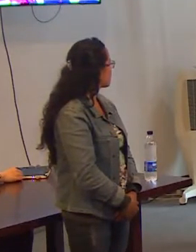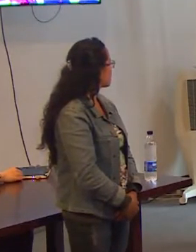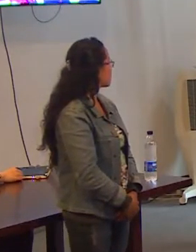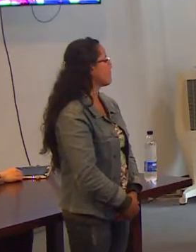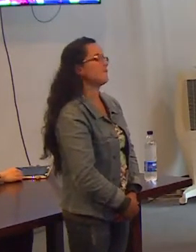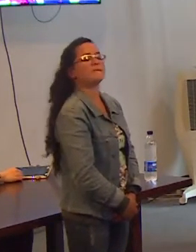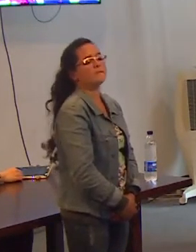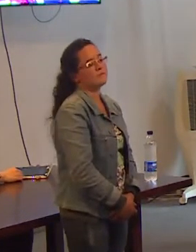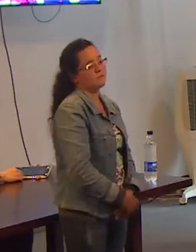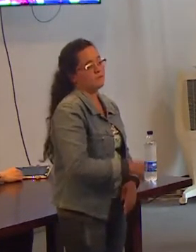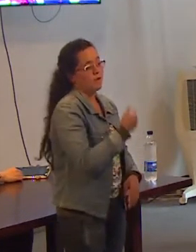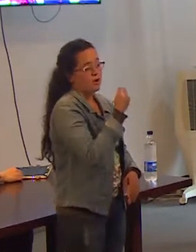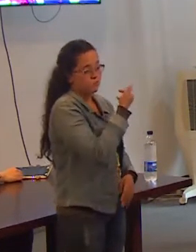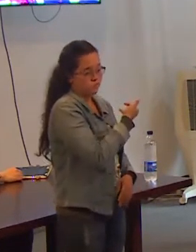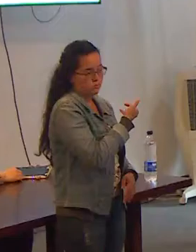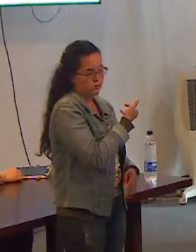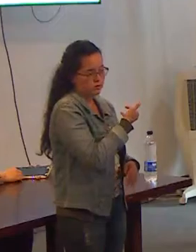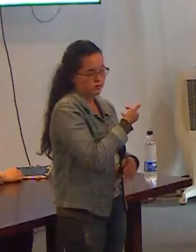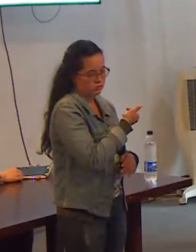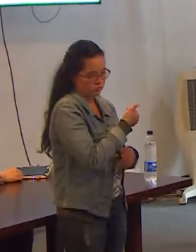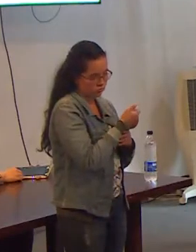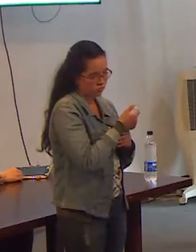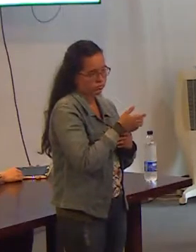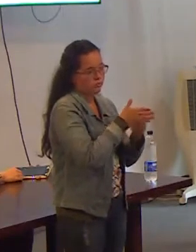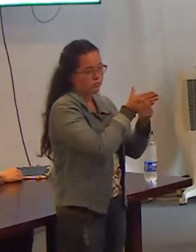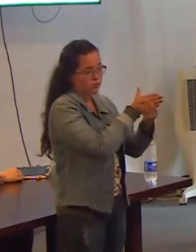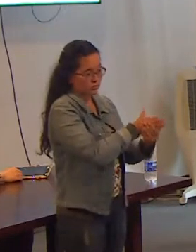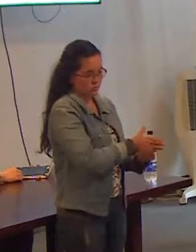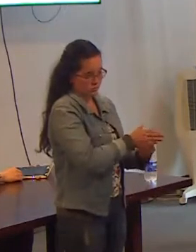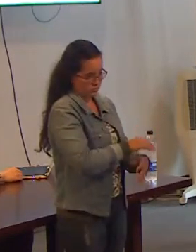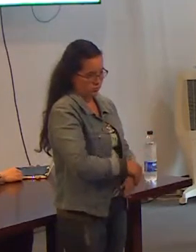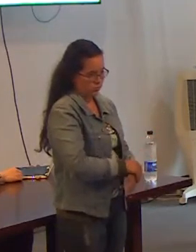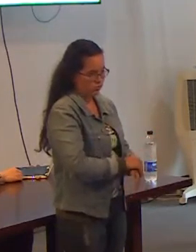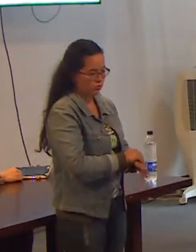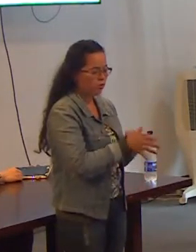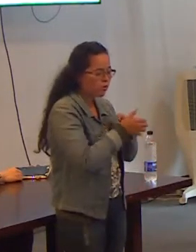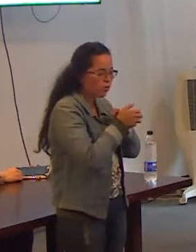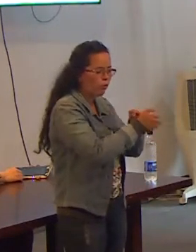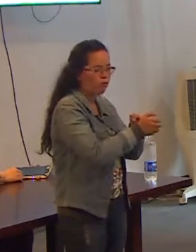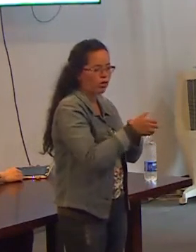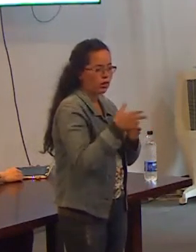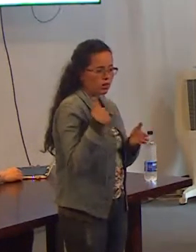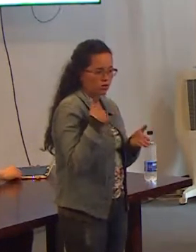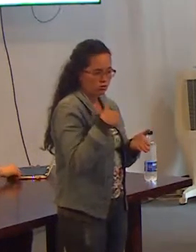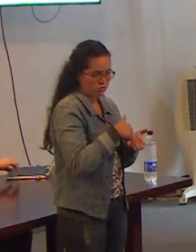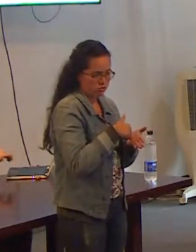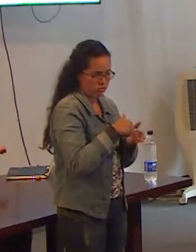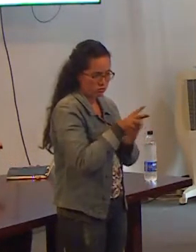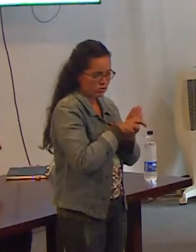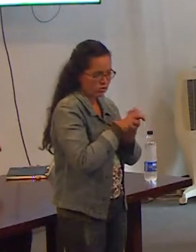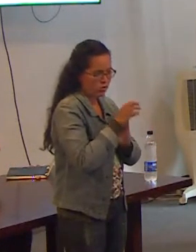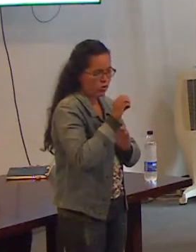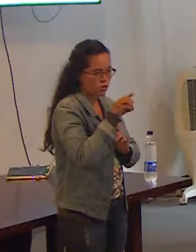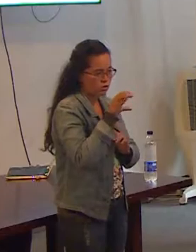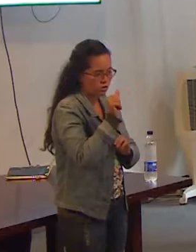Encontrarán acá nuestro diseño metodológico. Entonces, nuestro orientador teórico fue Óscar Jara,